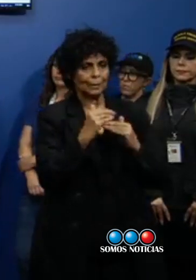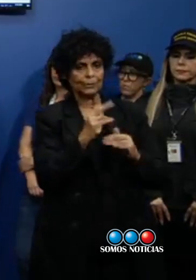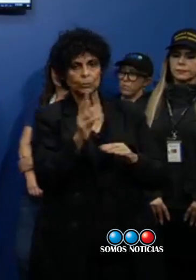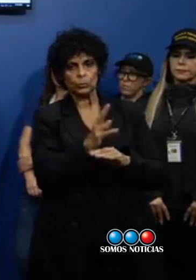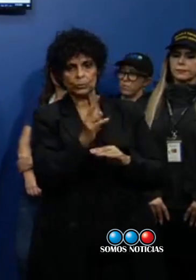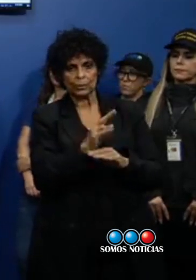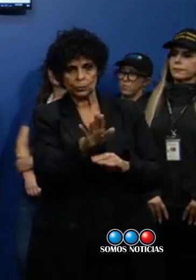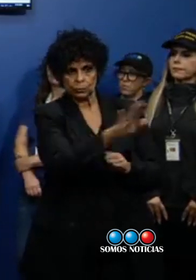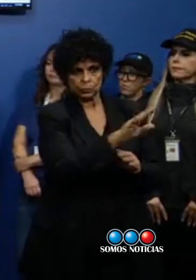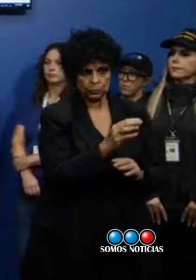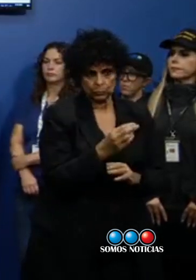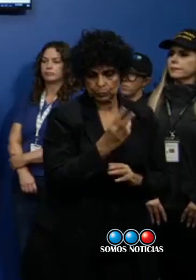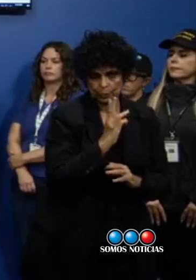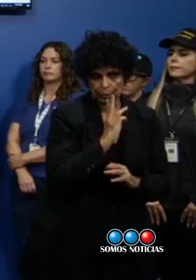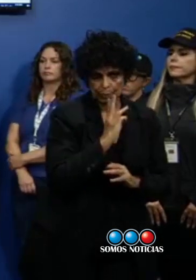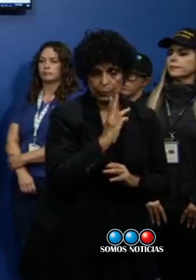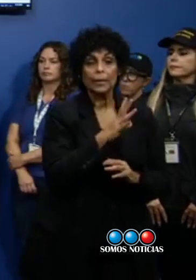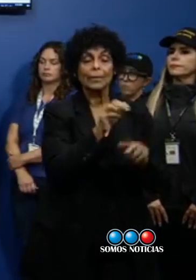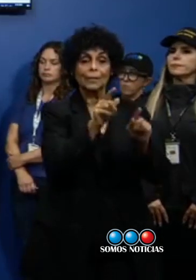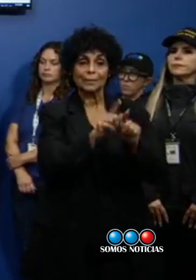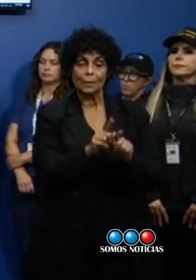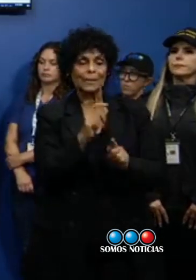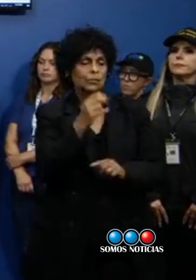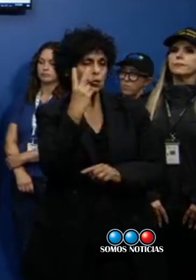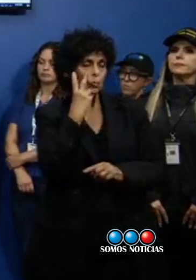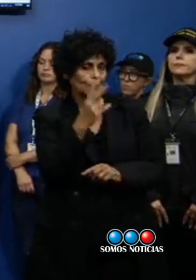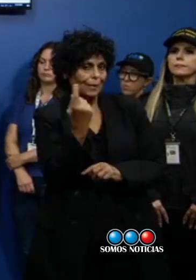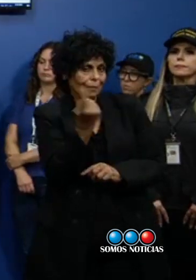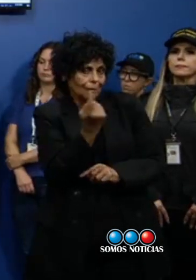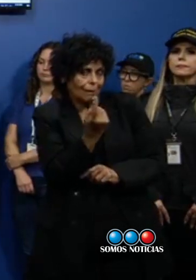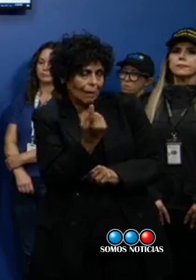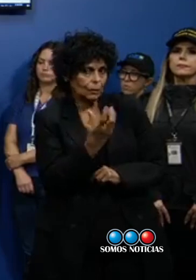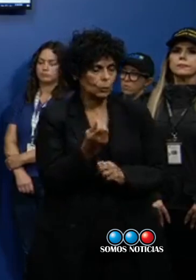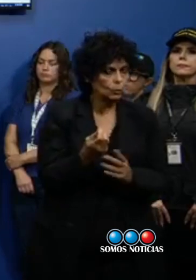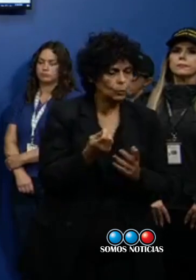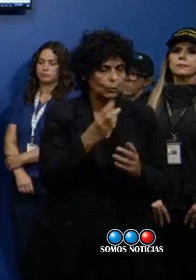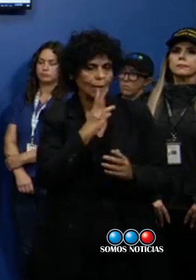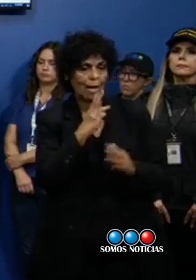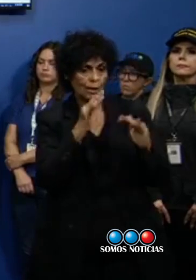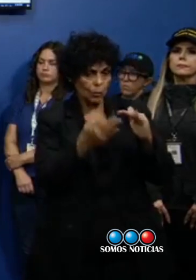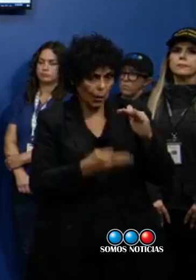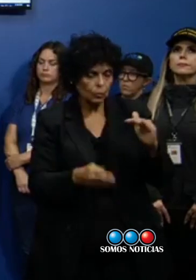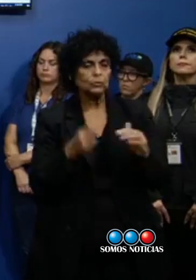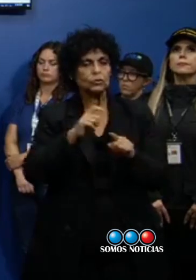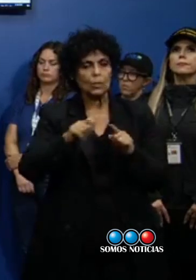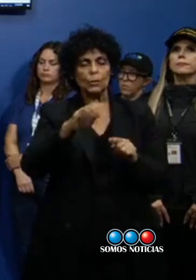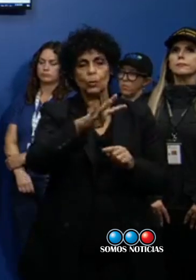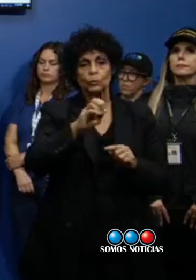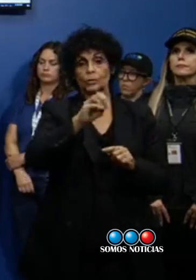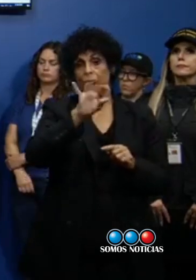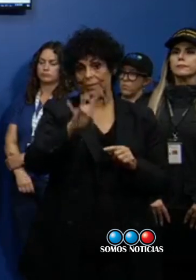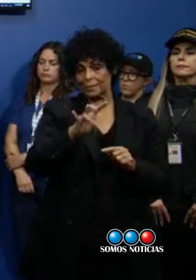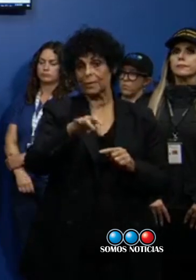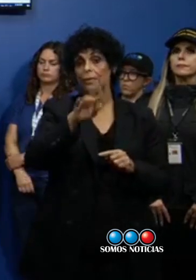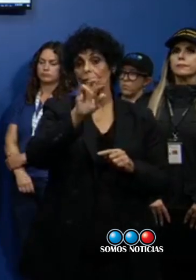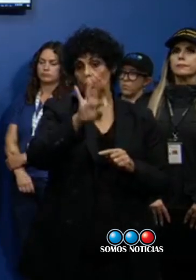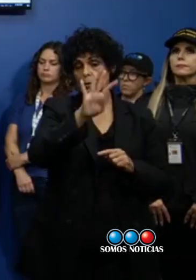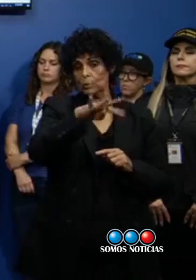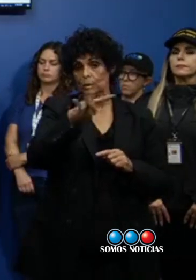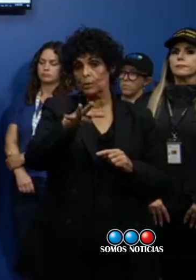seguridad con el el alcantarillado puede reportarlo inmediatamente llamando al número 407 944